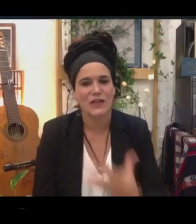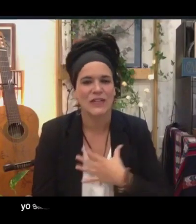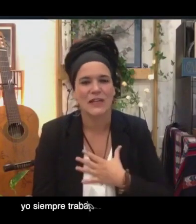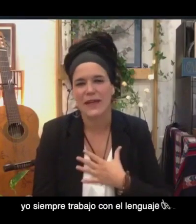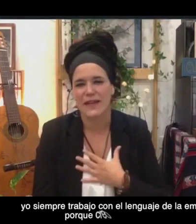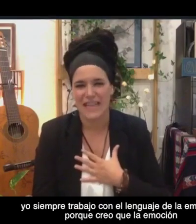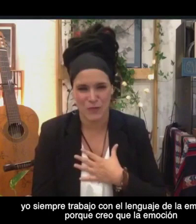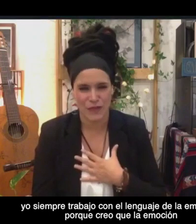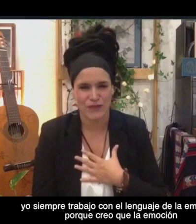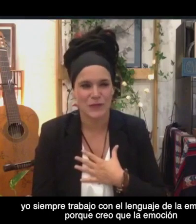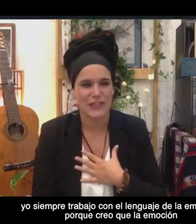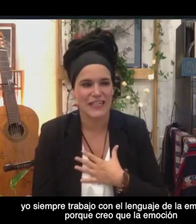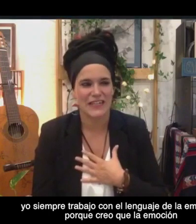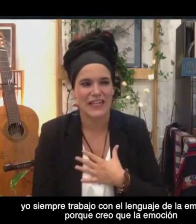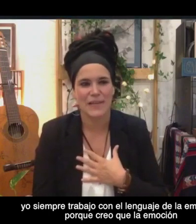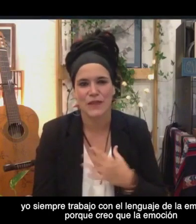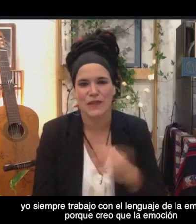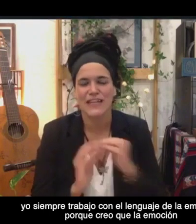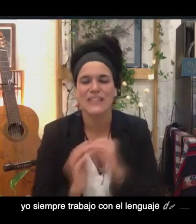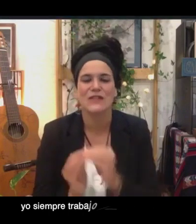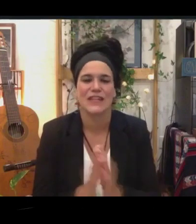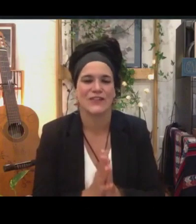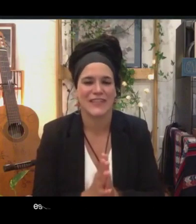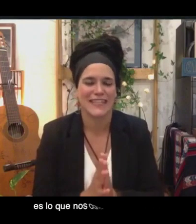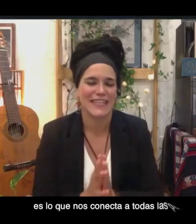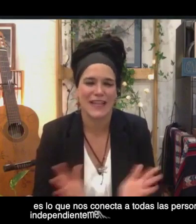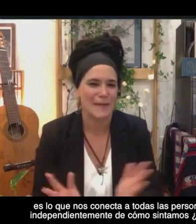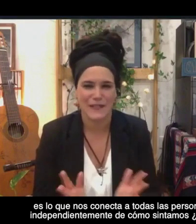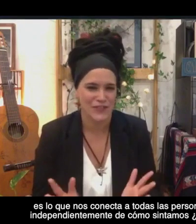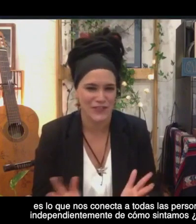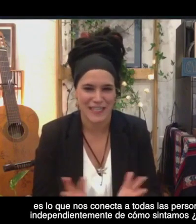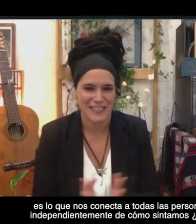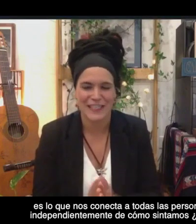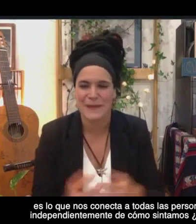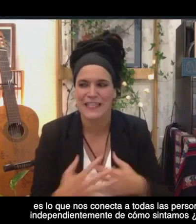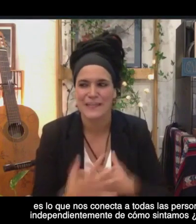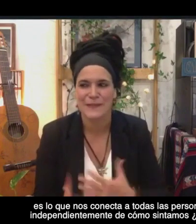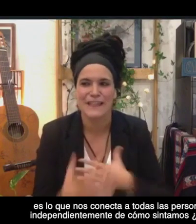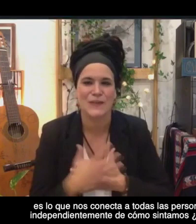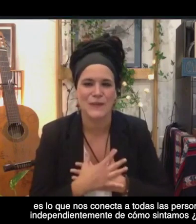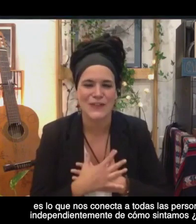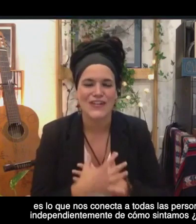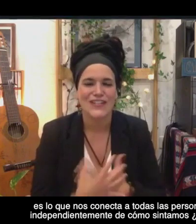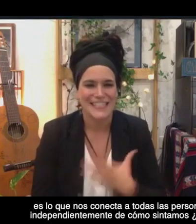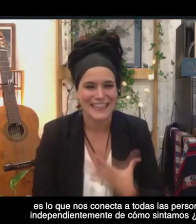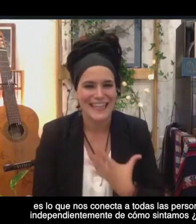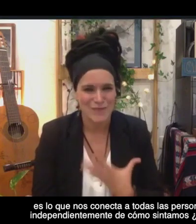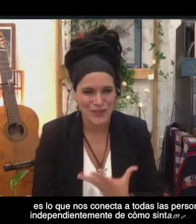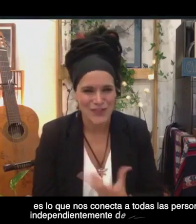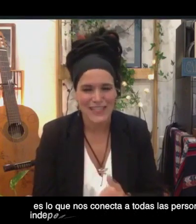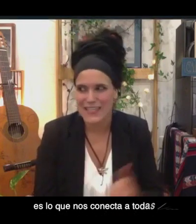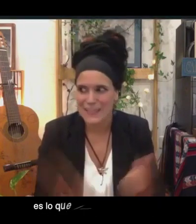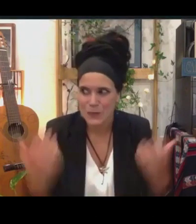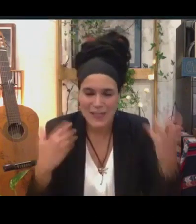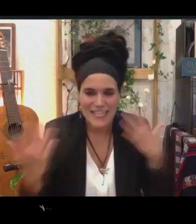trabajo con el lenguaje de la emoción, porque creo que la emoción es lo que nos conecta a todas las personas, independientemente de cómo sintamos,